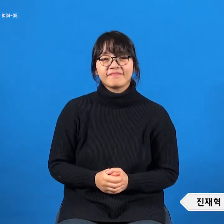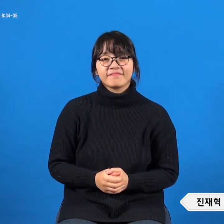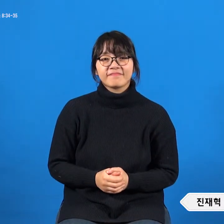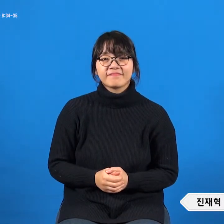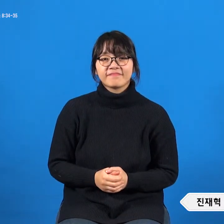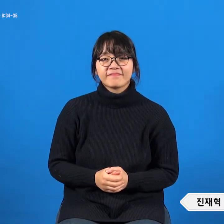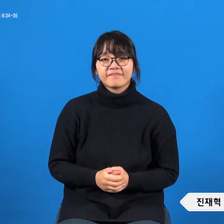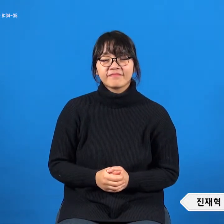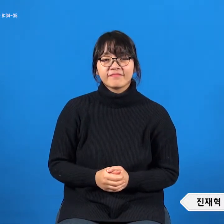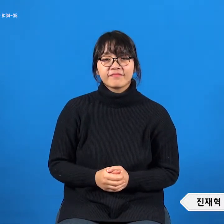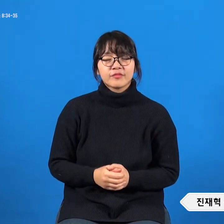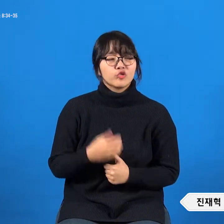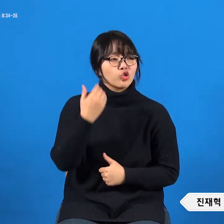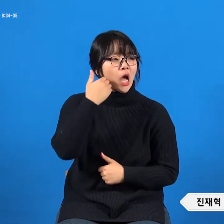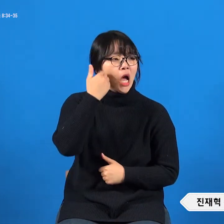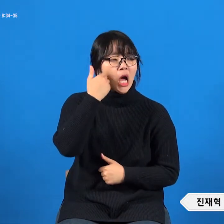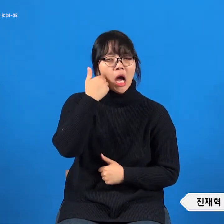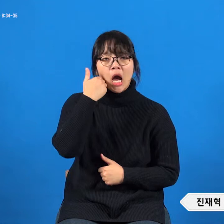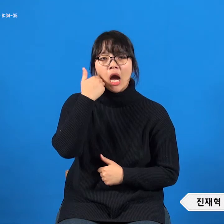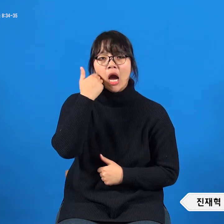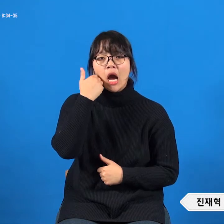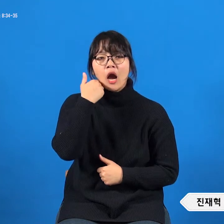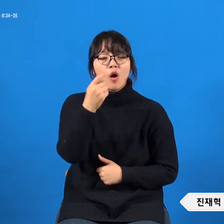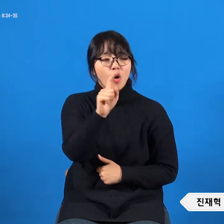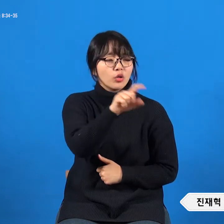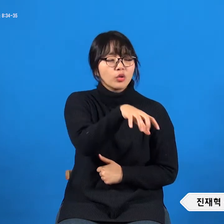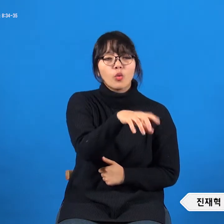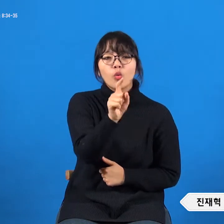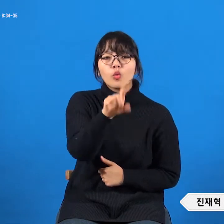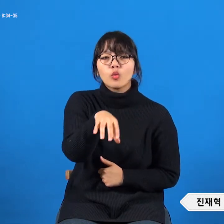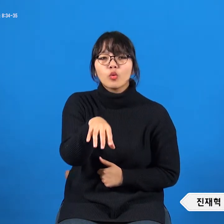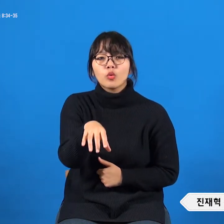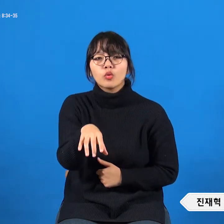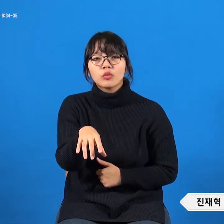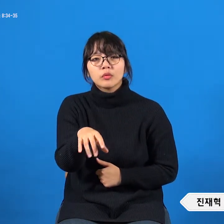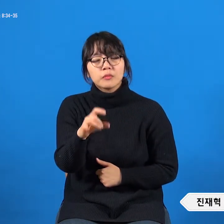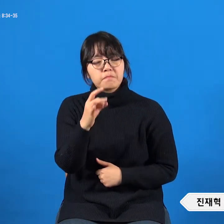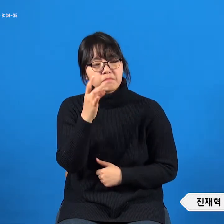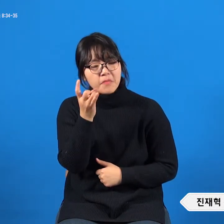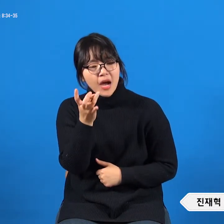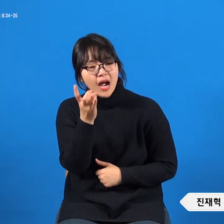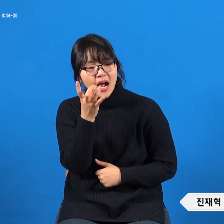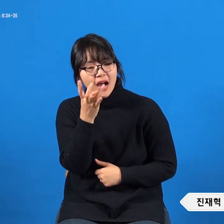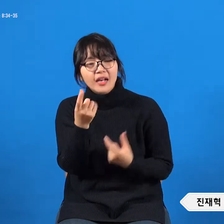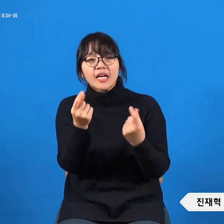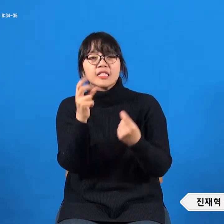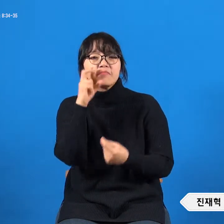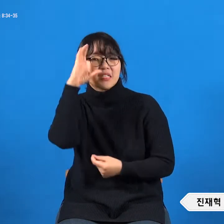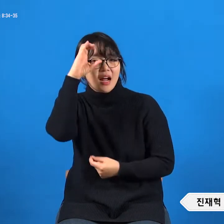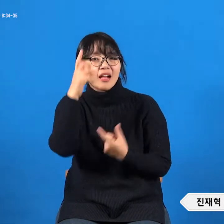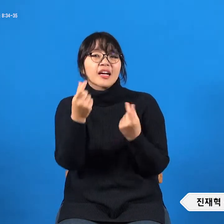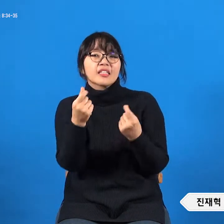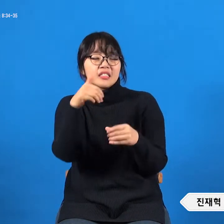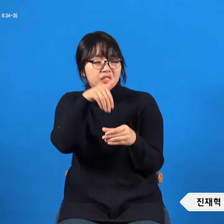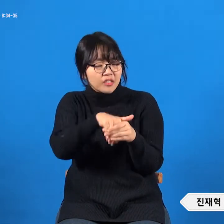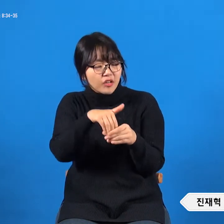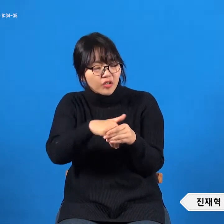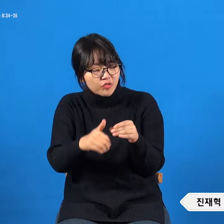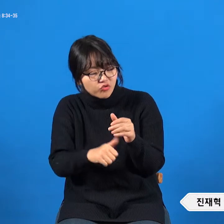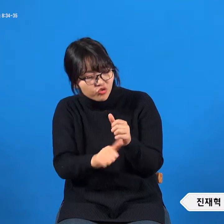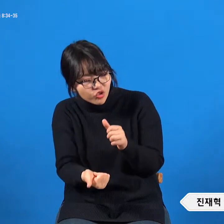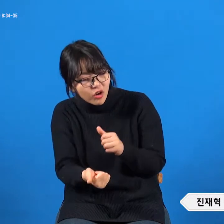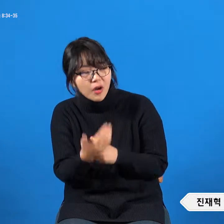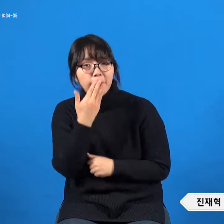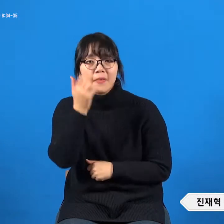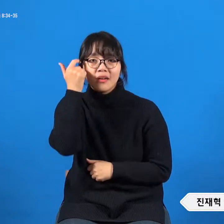누가 어디서 한 알의 밀알이 될 수 있을까요? 우리 가정에 누가 한